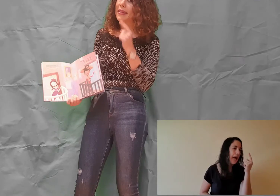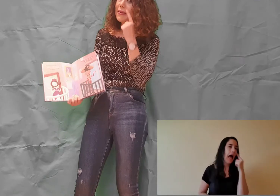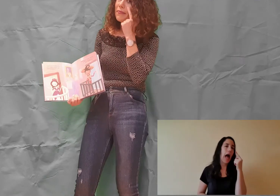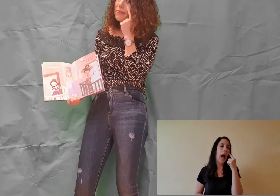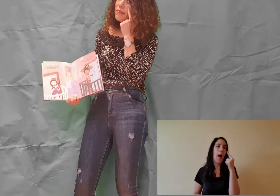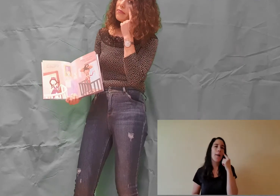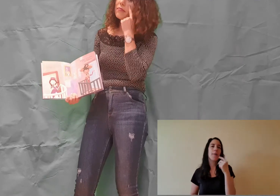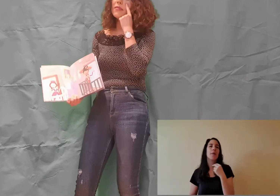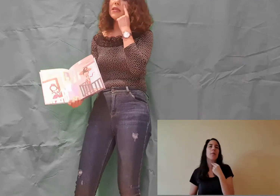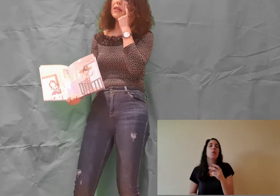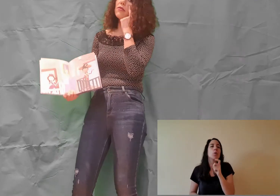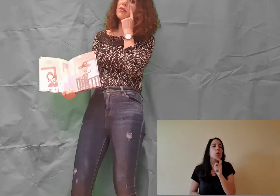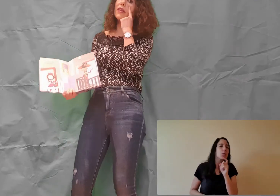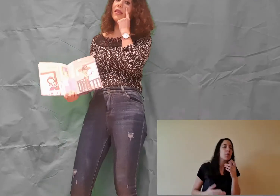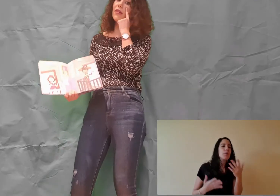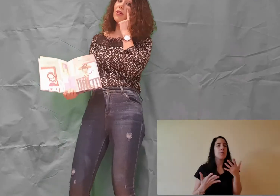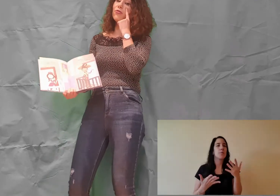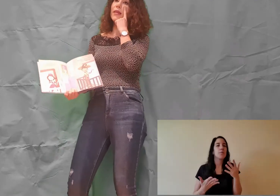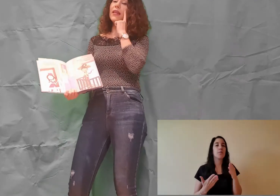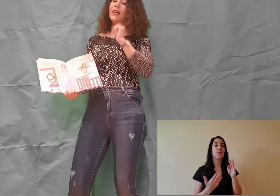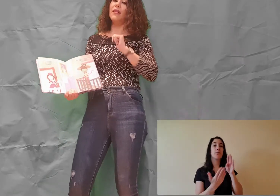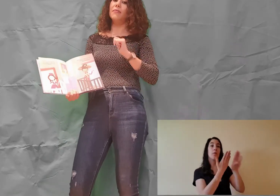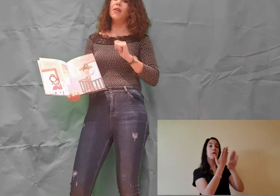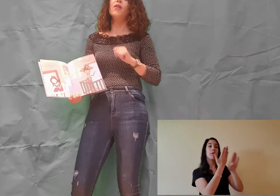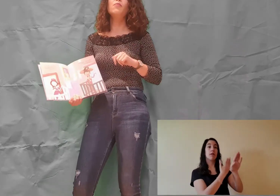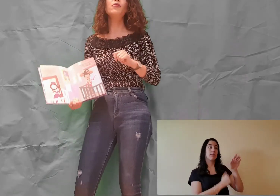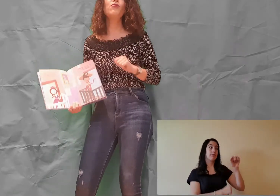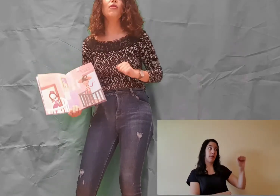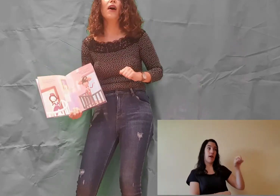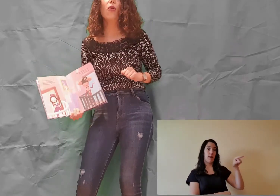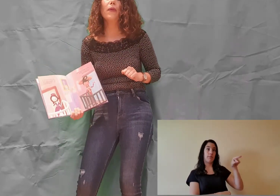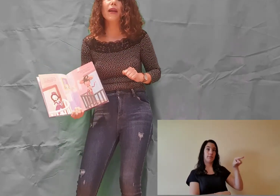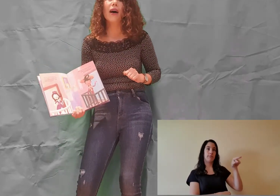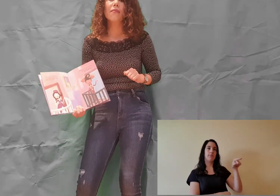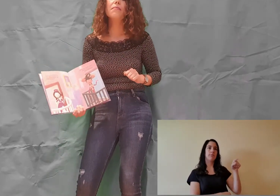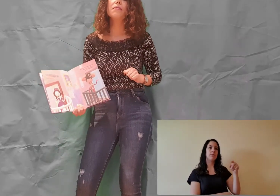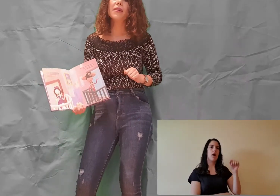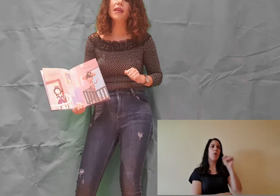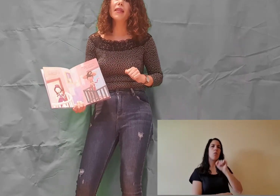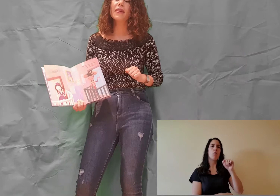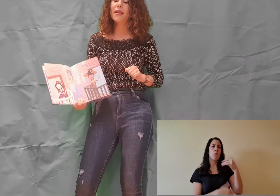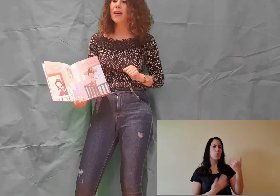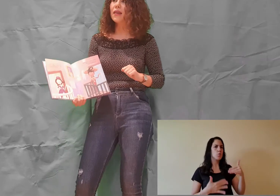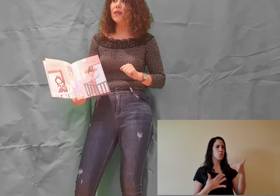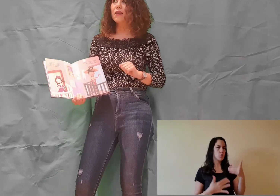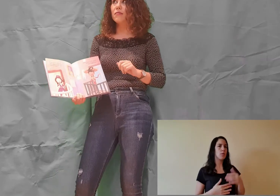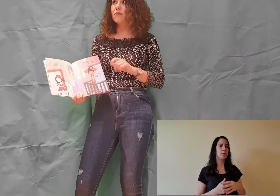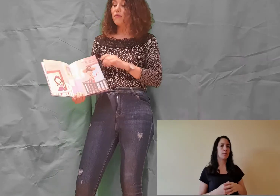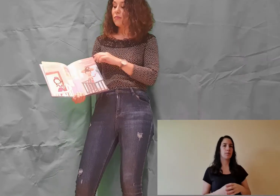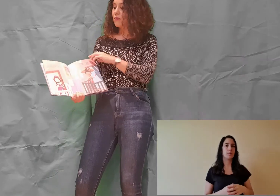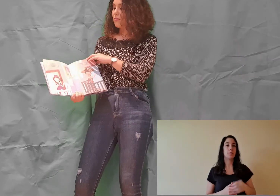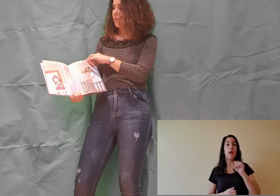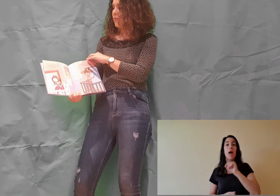H mira con recelo a su vecina, pues con la ópera bien atina y